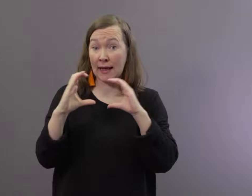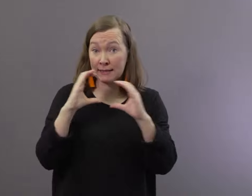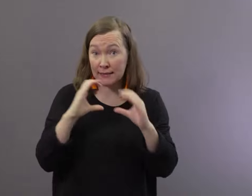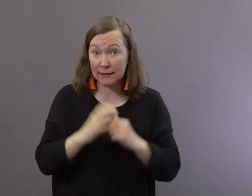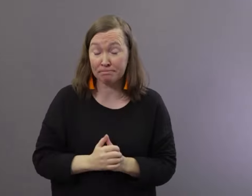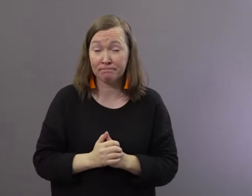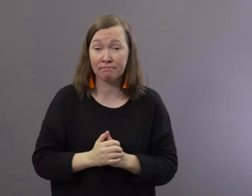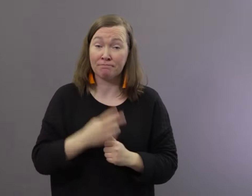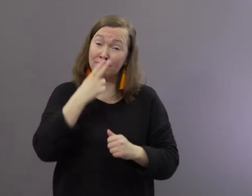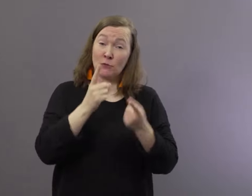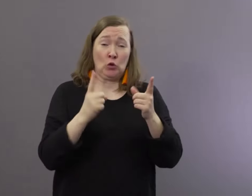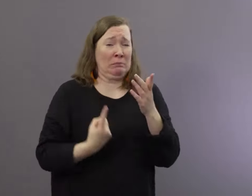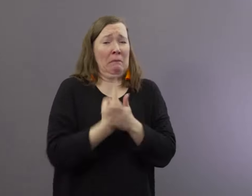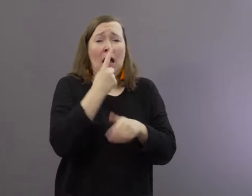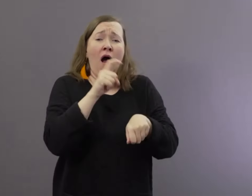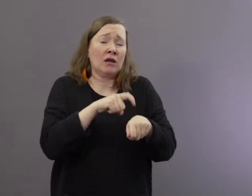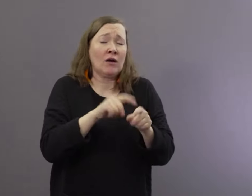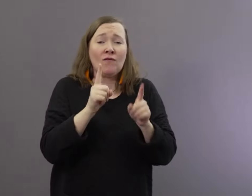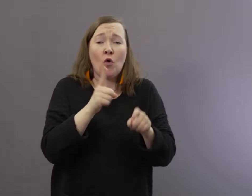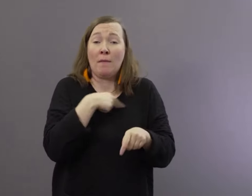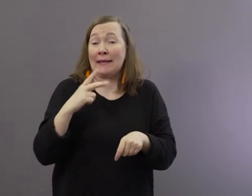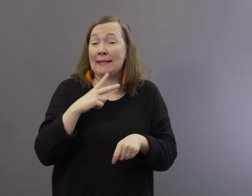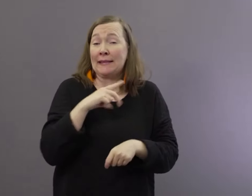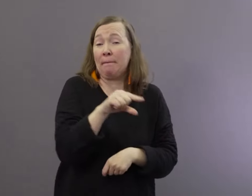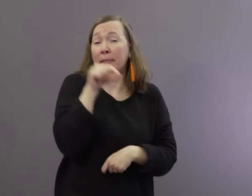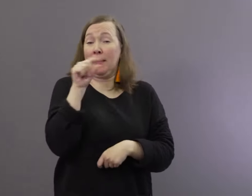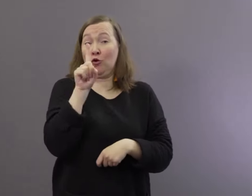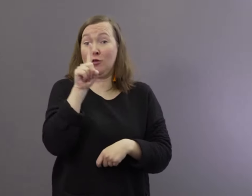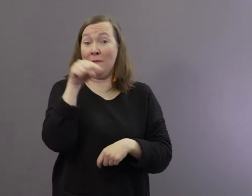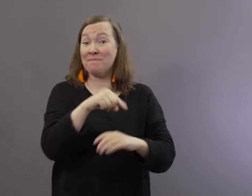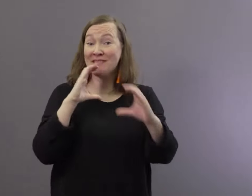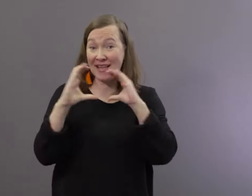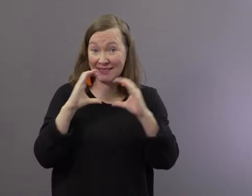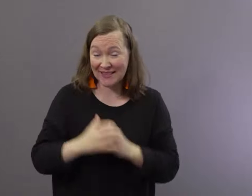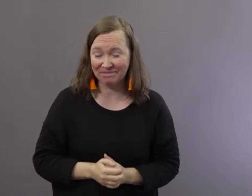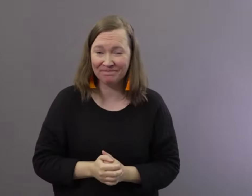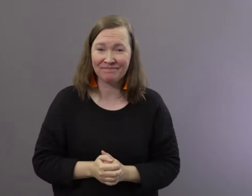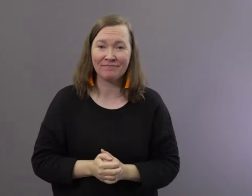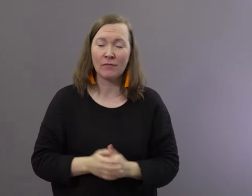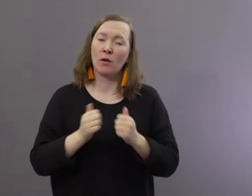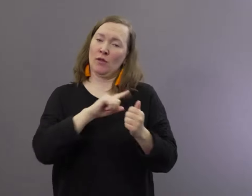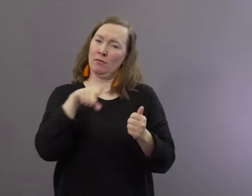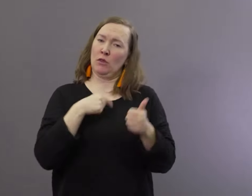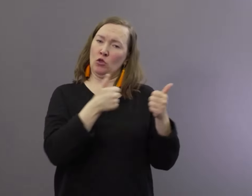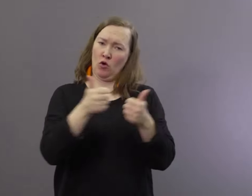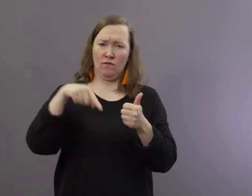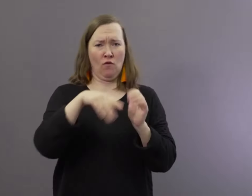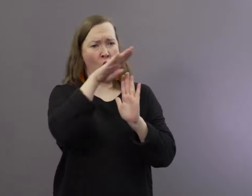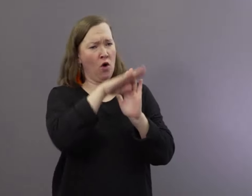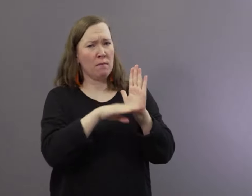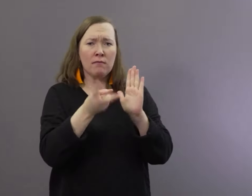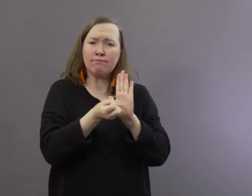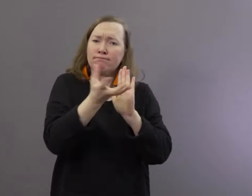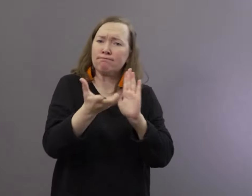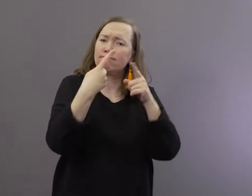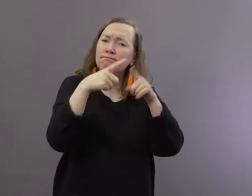haluatte kommentoida, niin chatin kautta voitte sitä tehdä webinaarin aikana, mutta poimimme sieltä sitten